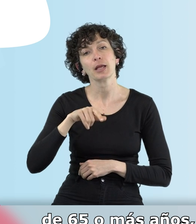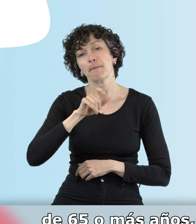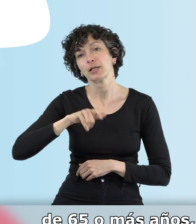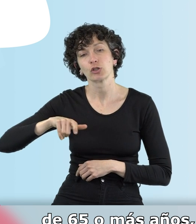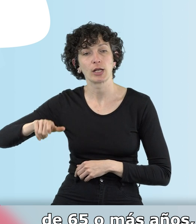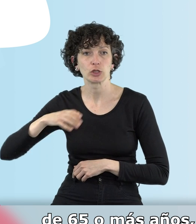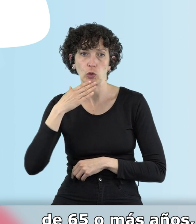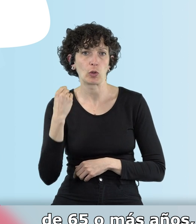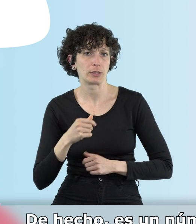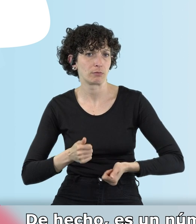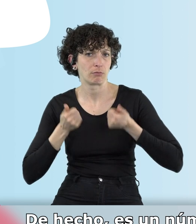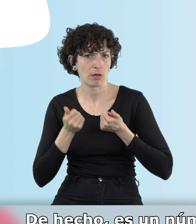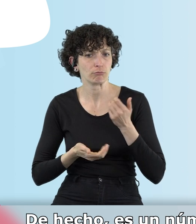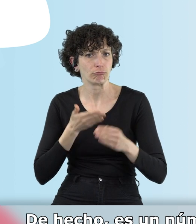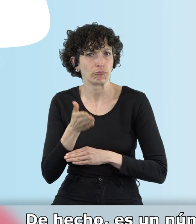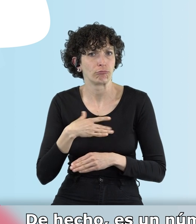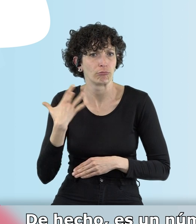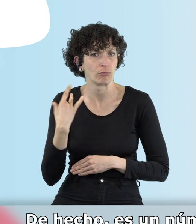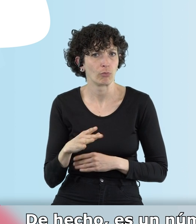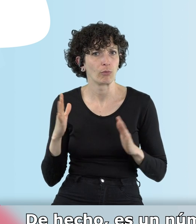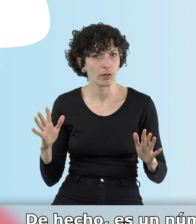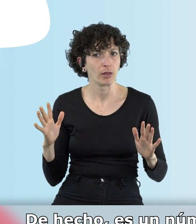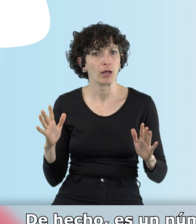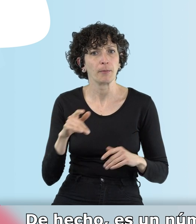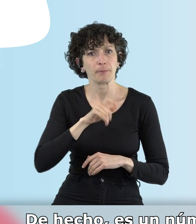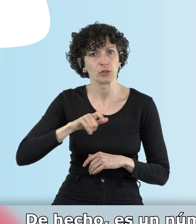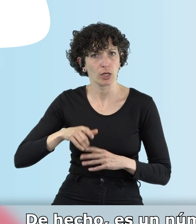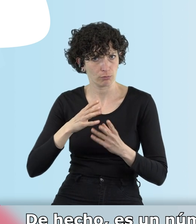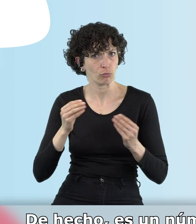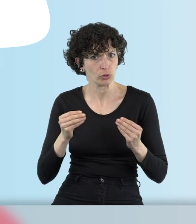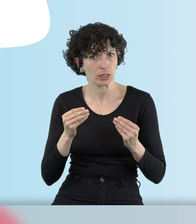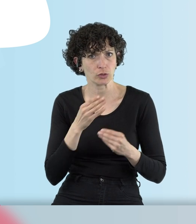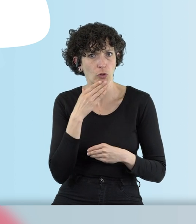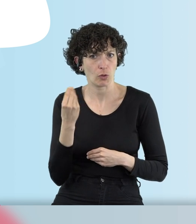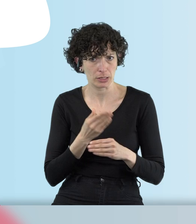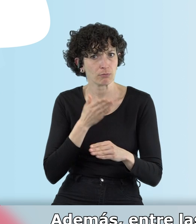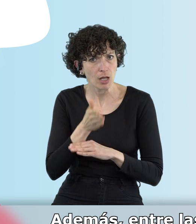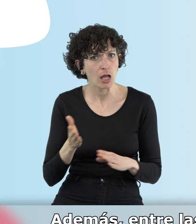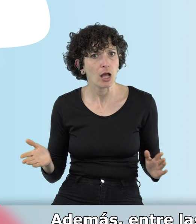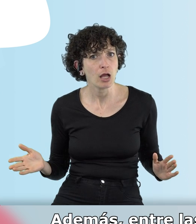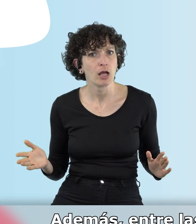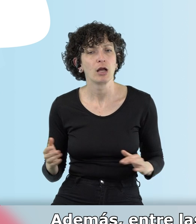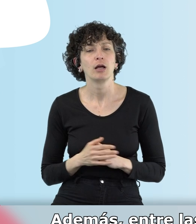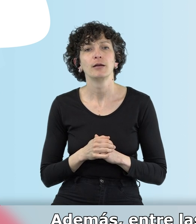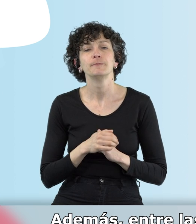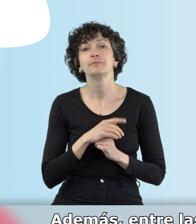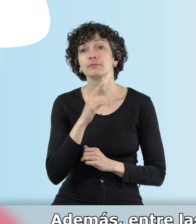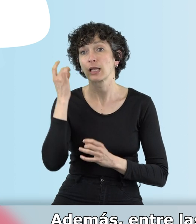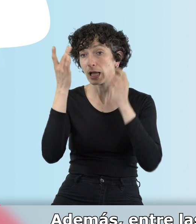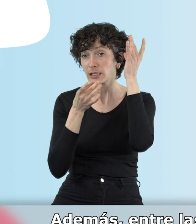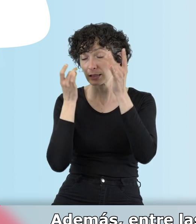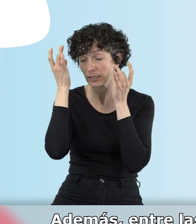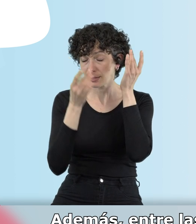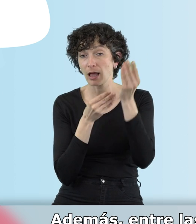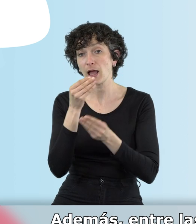pueden ir personas más jóvenes, y de hecho es un número importante de personas que van. Además, entre las